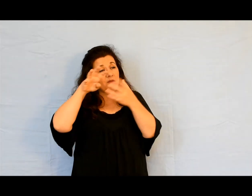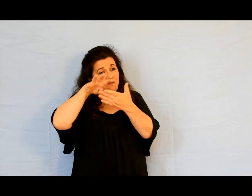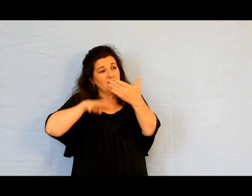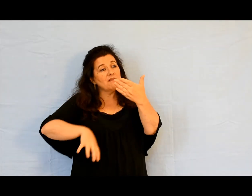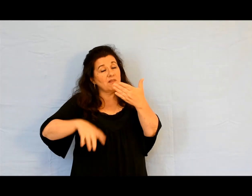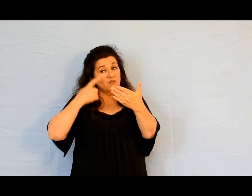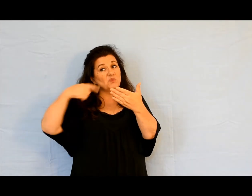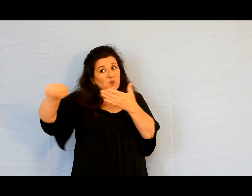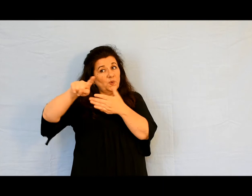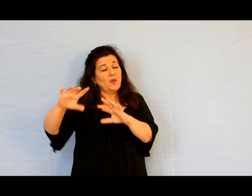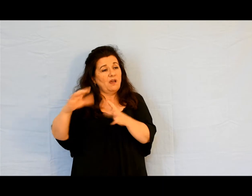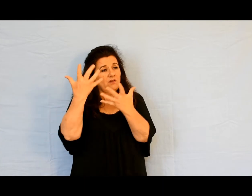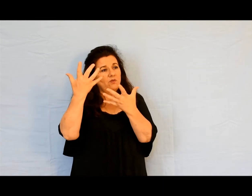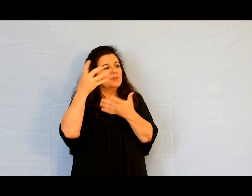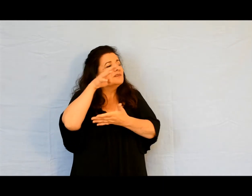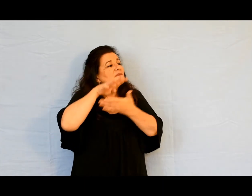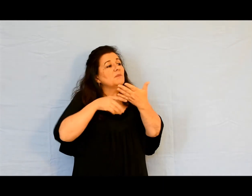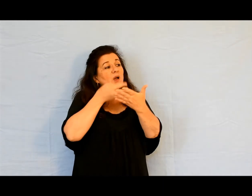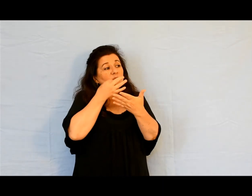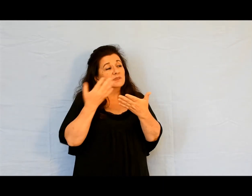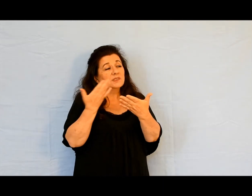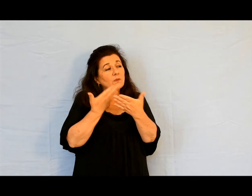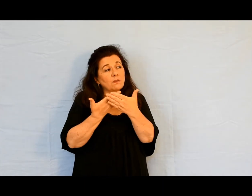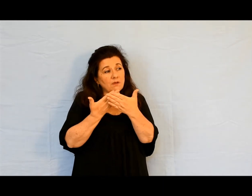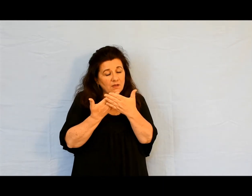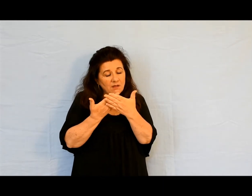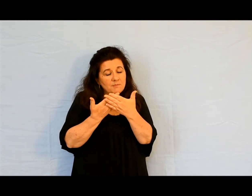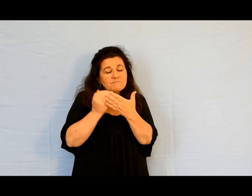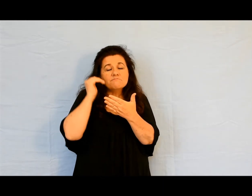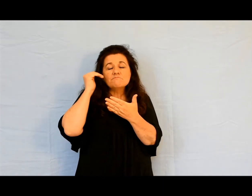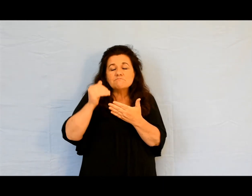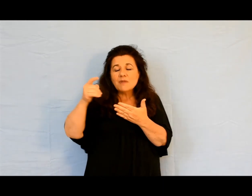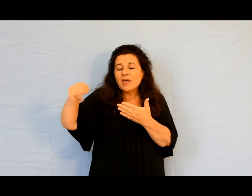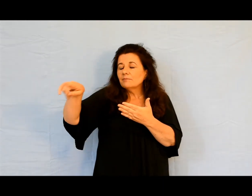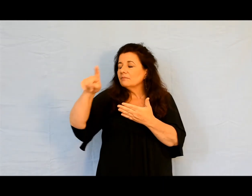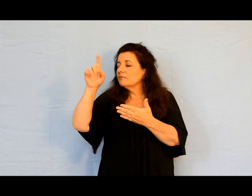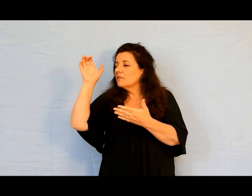Vous aurez beau écouter, vous ne comprendrez pas.